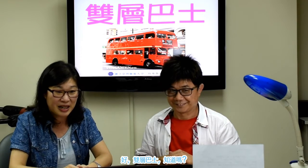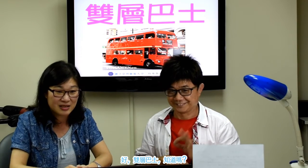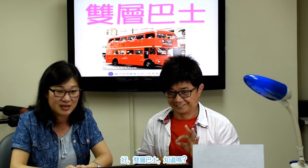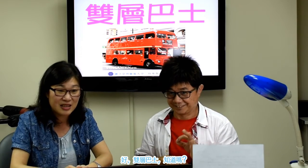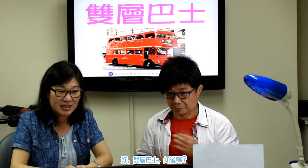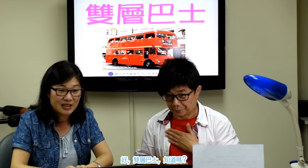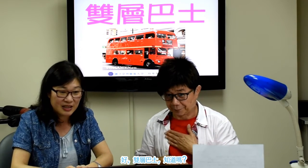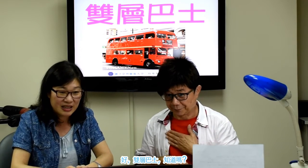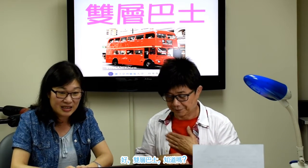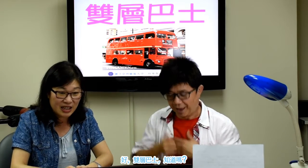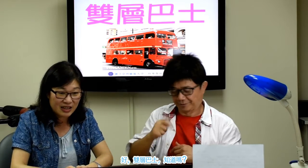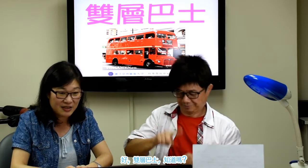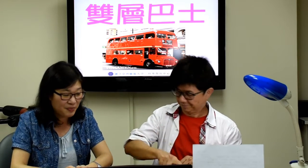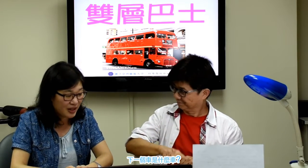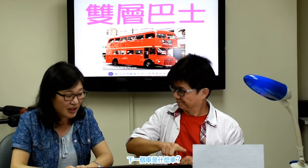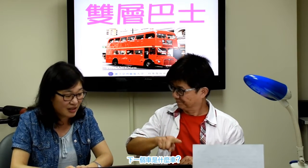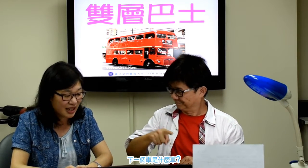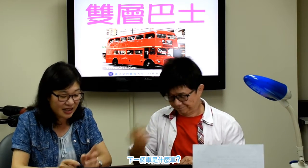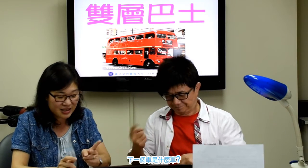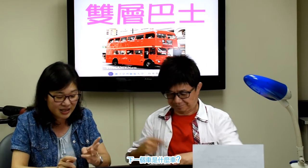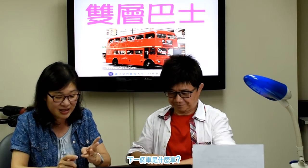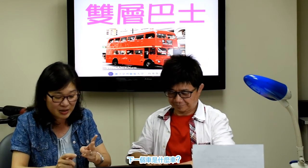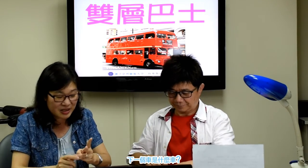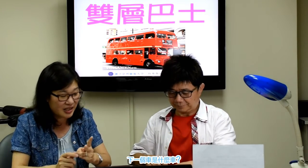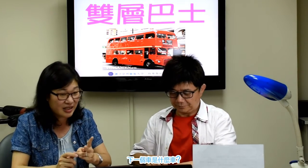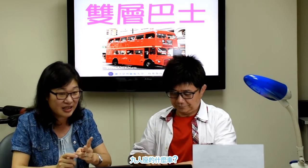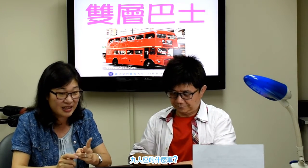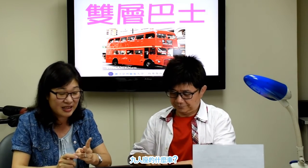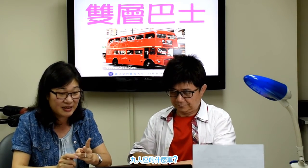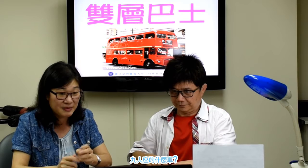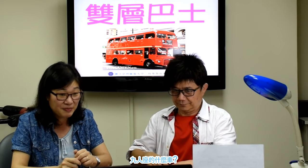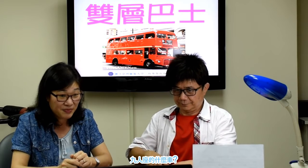士，知道哦。好，下一个车是什么车？